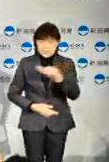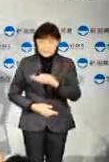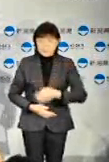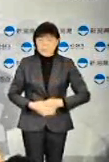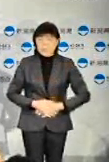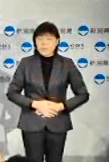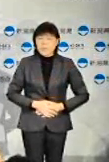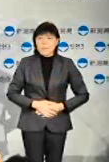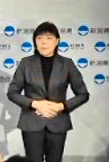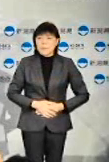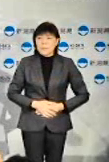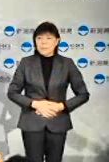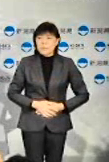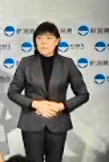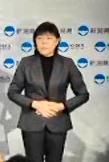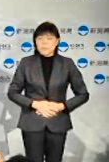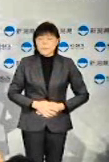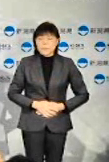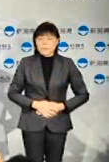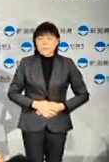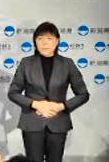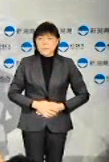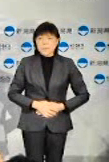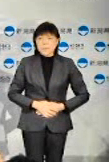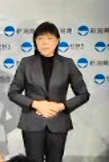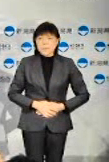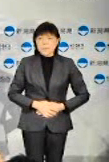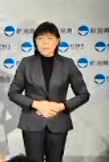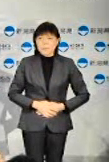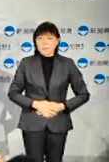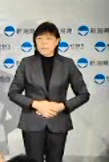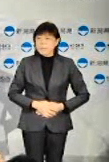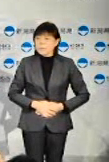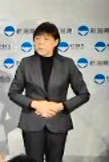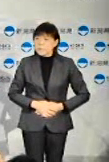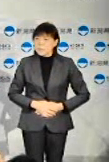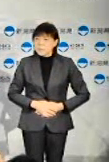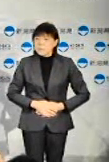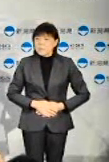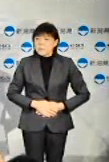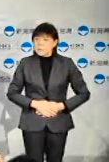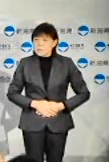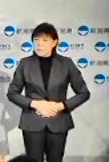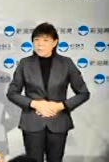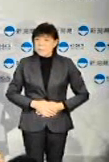はい、 新潟日報の清水です。ライドシェアについて伺います。